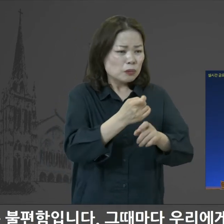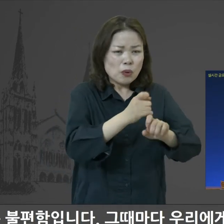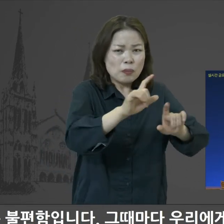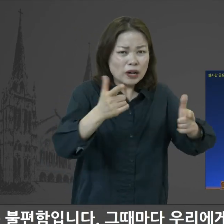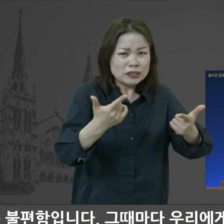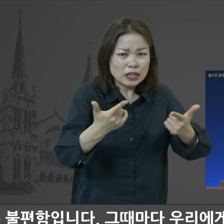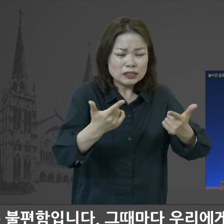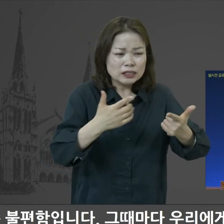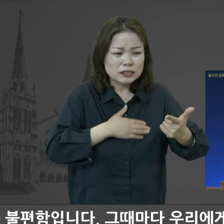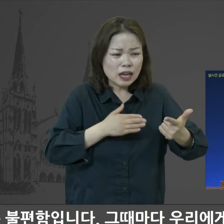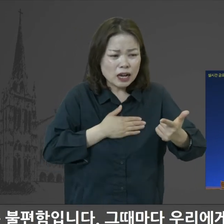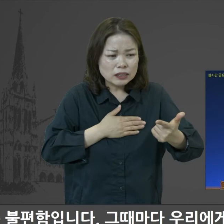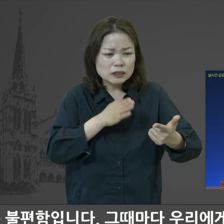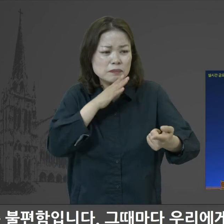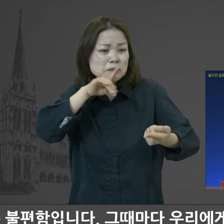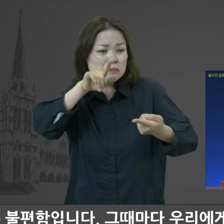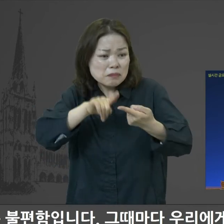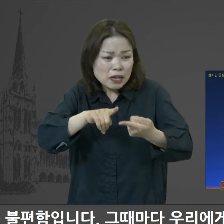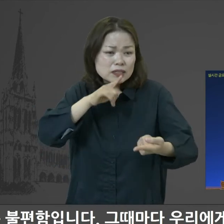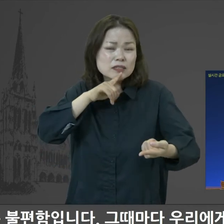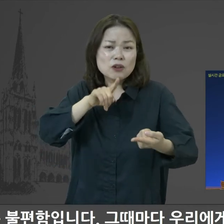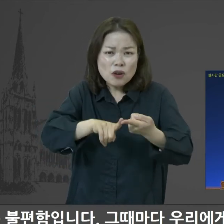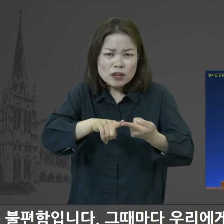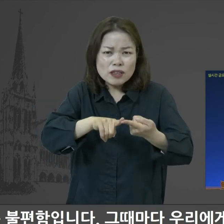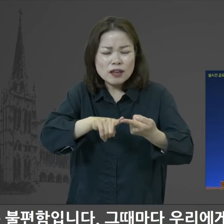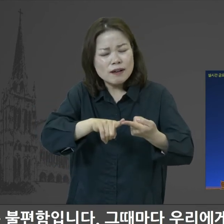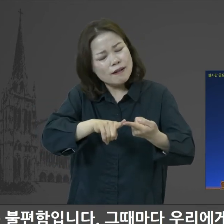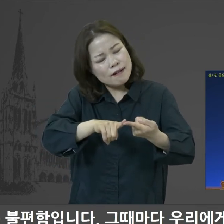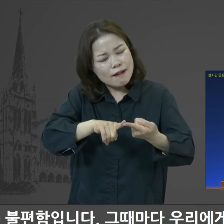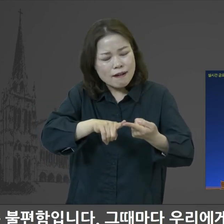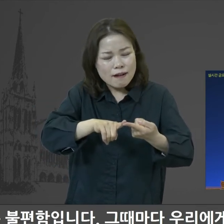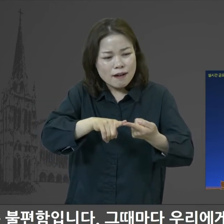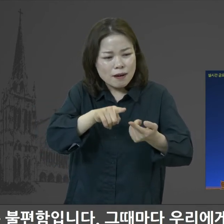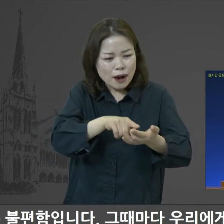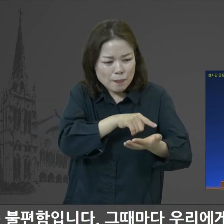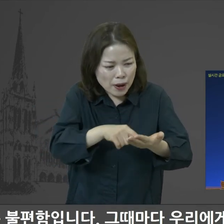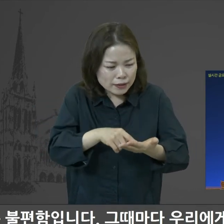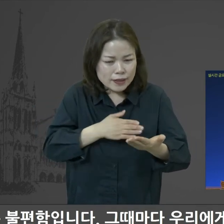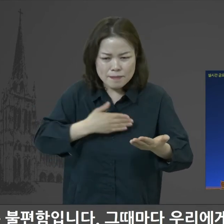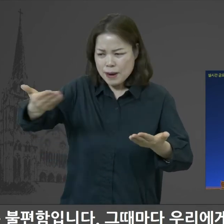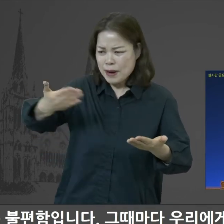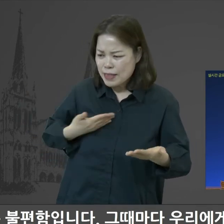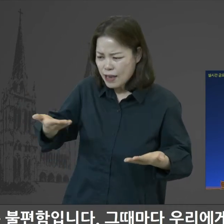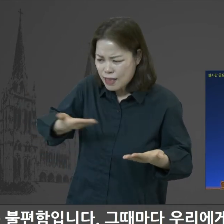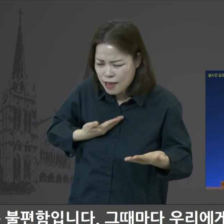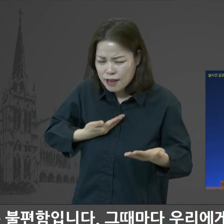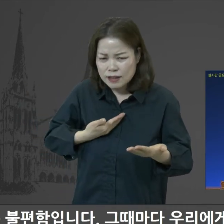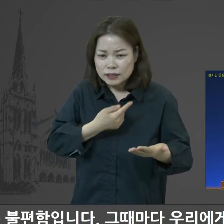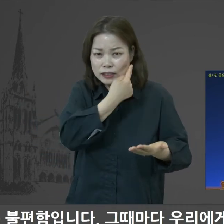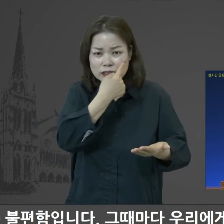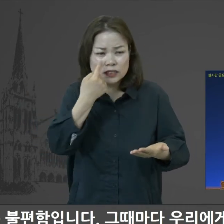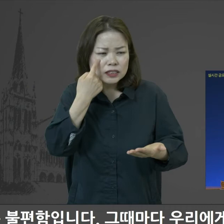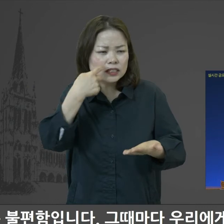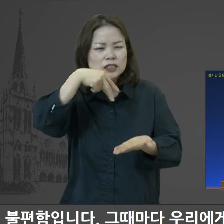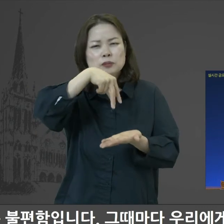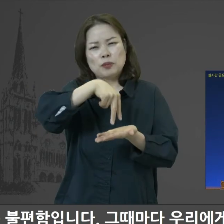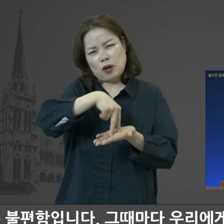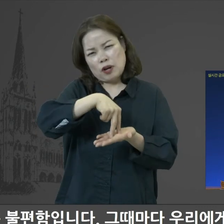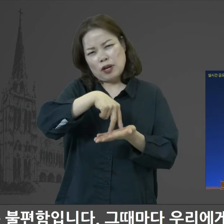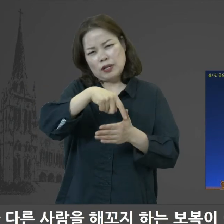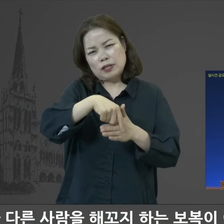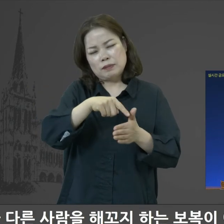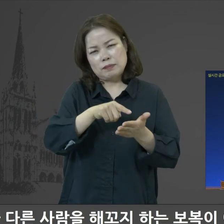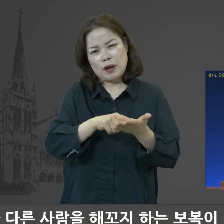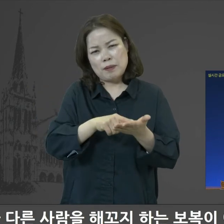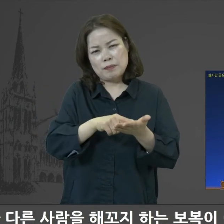나를 자꾸 정당화하는 보복은 거기 많이 있는 겁니다. 내가 옳고 제가 틀렸다는 것을 계속 증명하려는 이런 마음들이